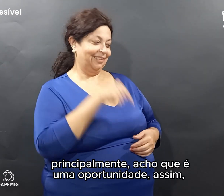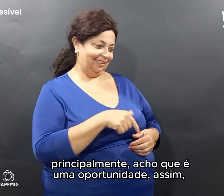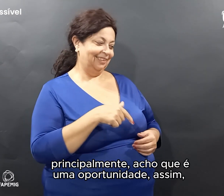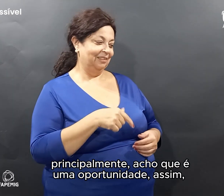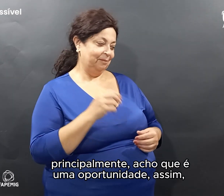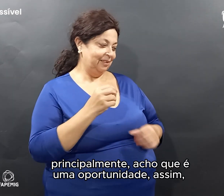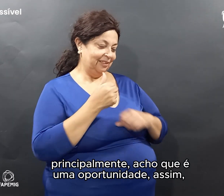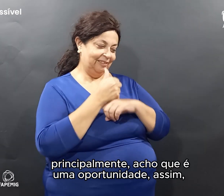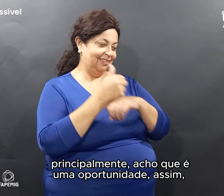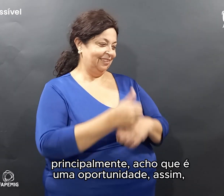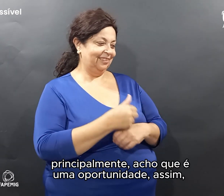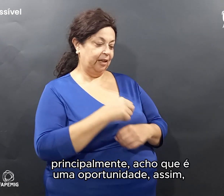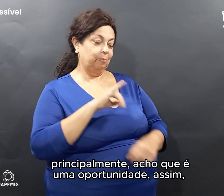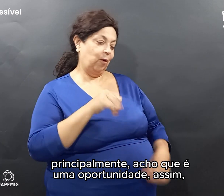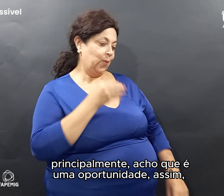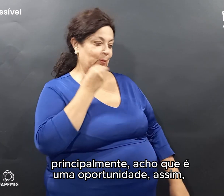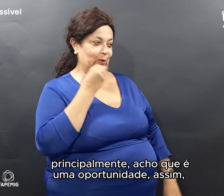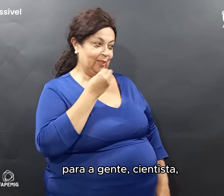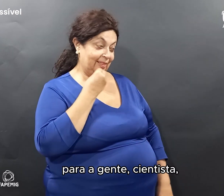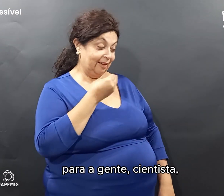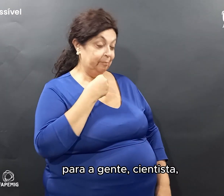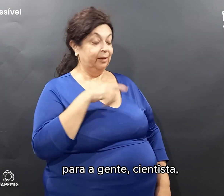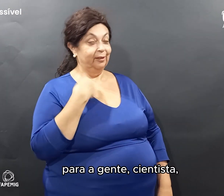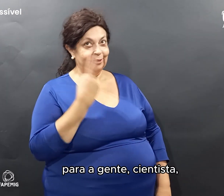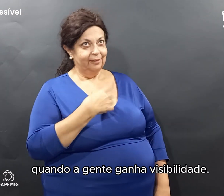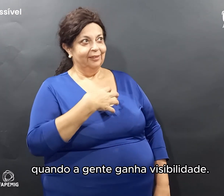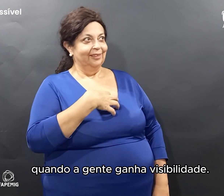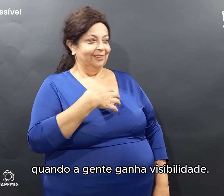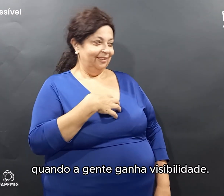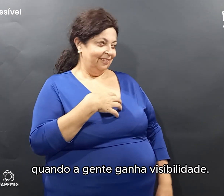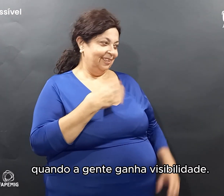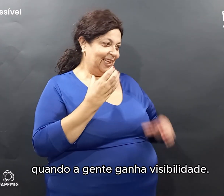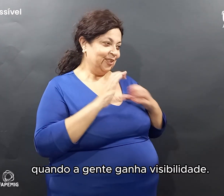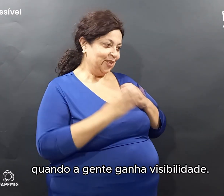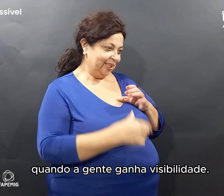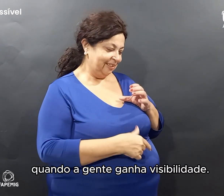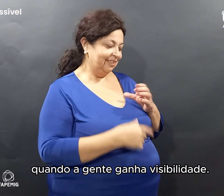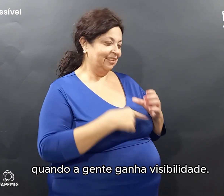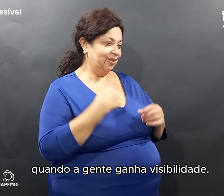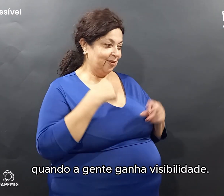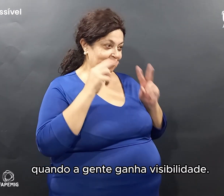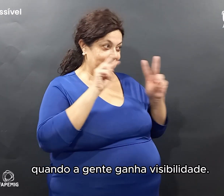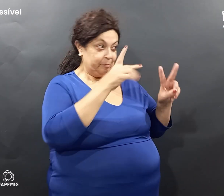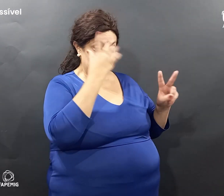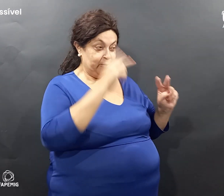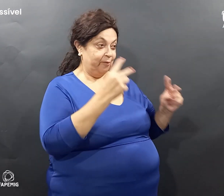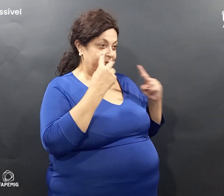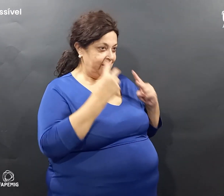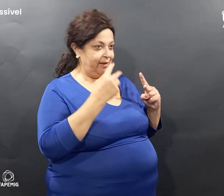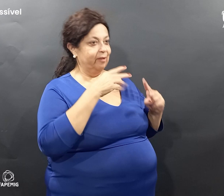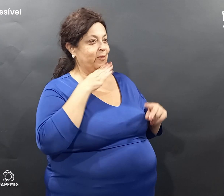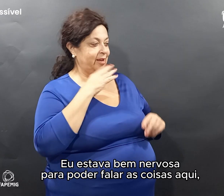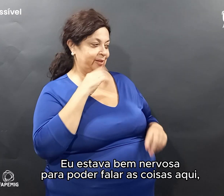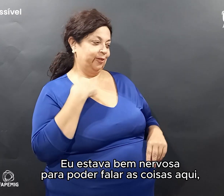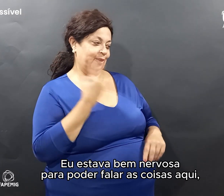principalmente. Acho que é uma oportunidade, assim, pra gente cientista quando a gente ganha visibilidade. E eu tava bem